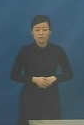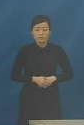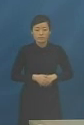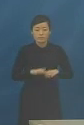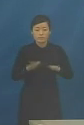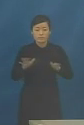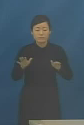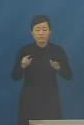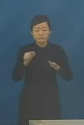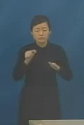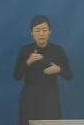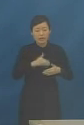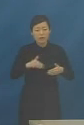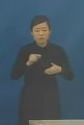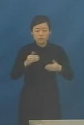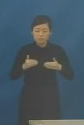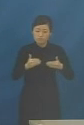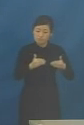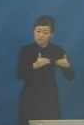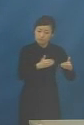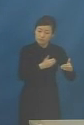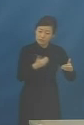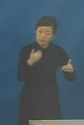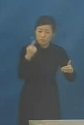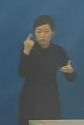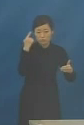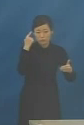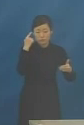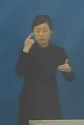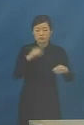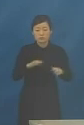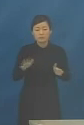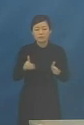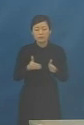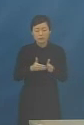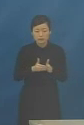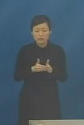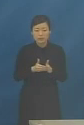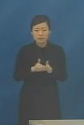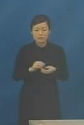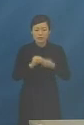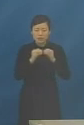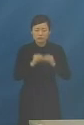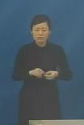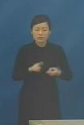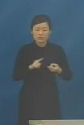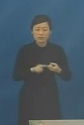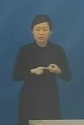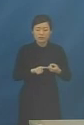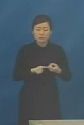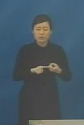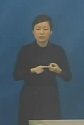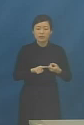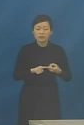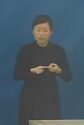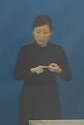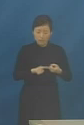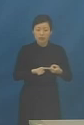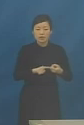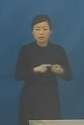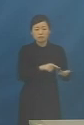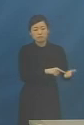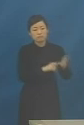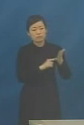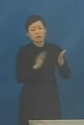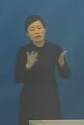までまああの具体的なa まあ設定ということについてのあのことはなかったですが具体的